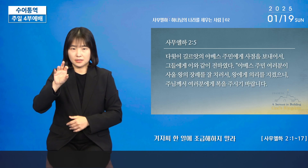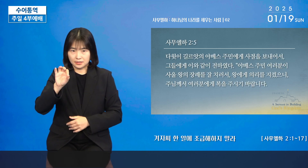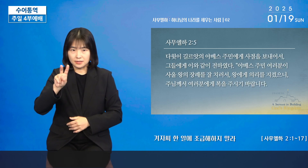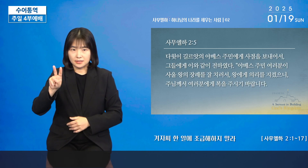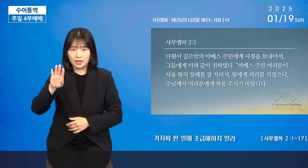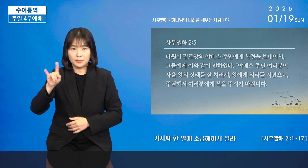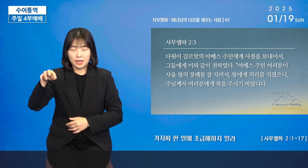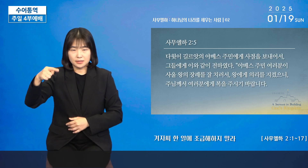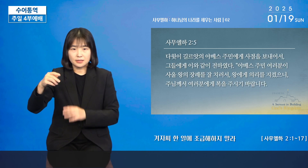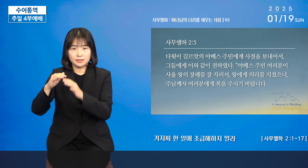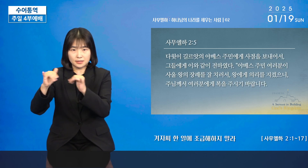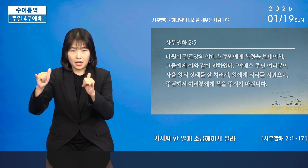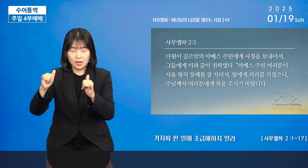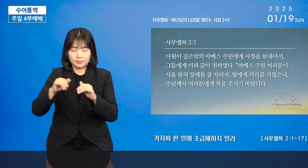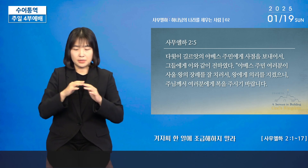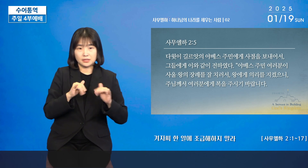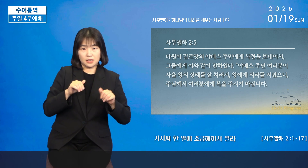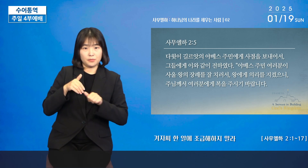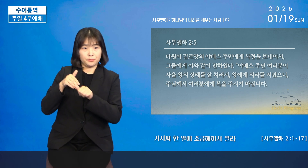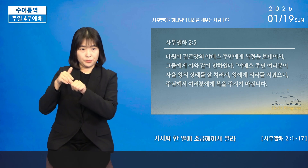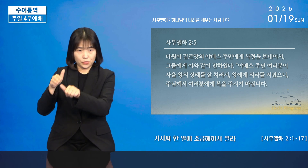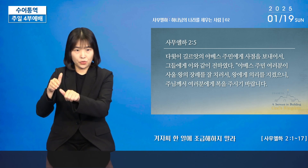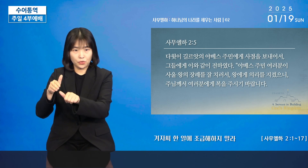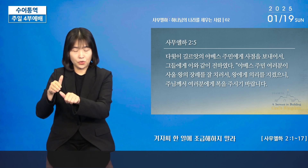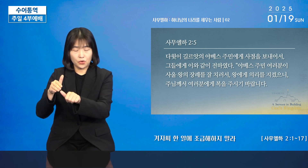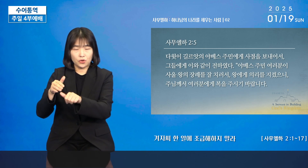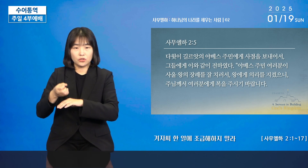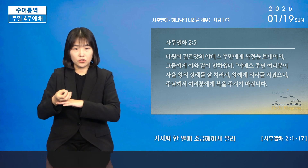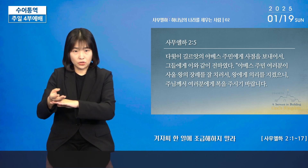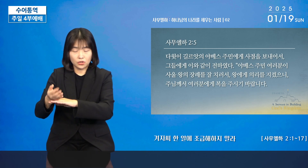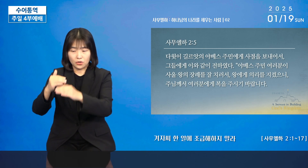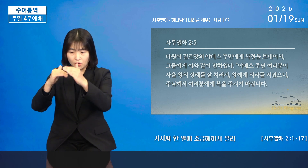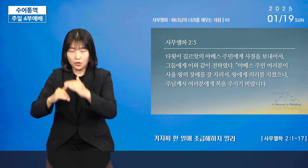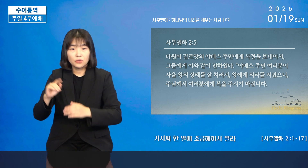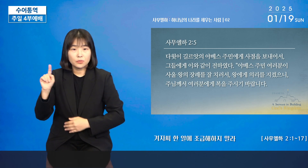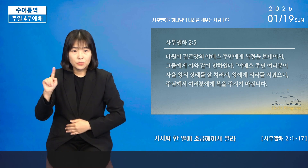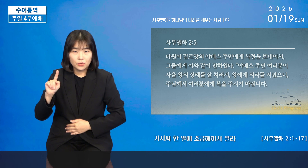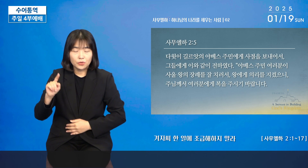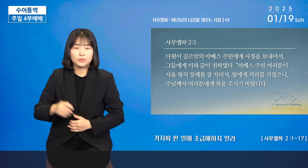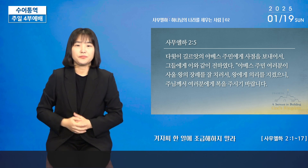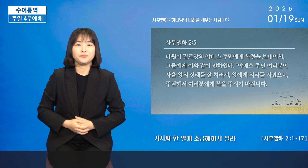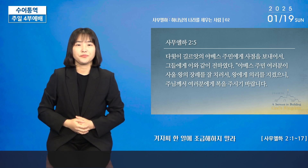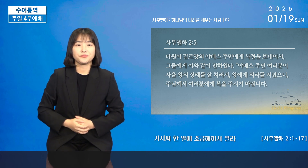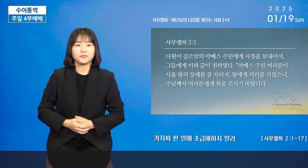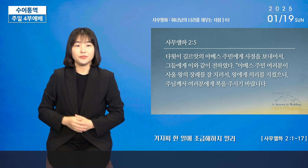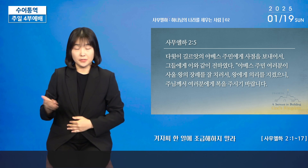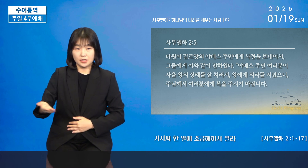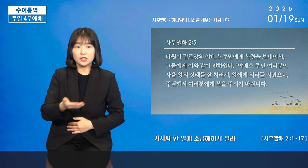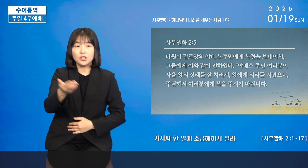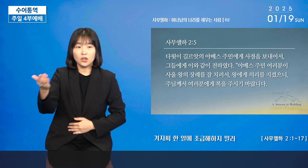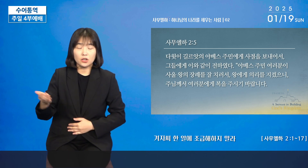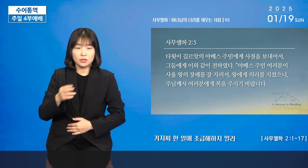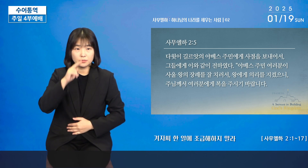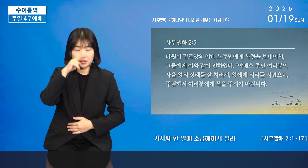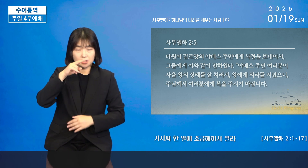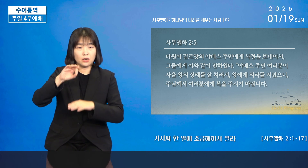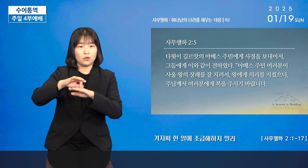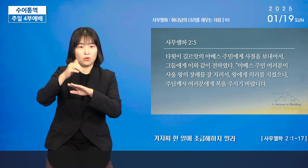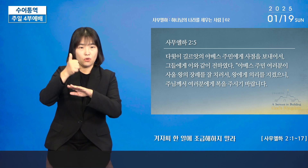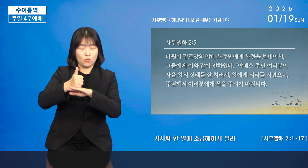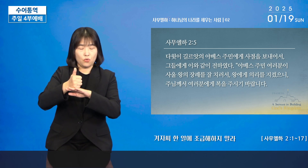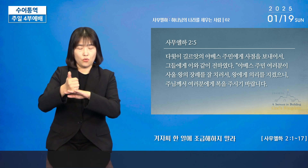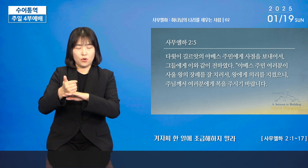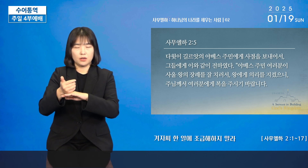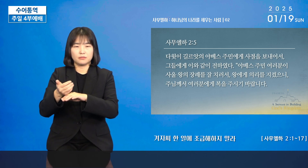길르앗의 야베스 주민에게 사절을 보내어서 그들에게 이와 같이 전하였다. 야베스 주민